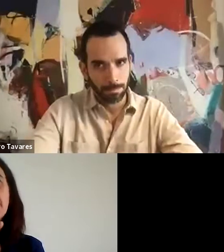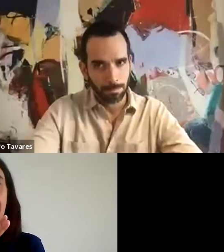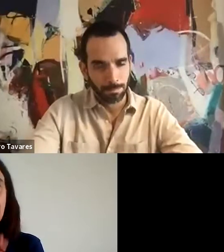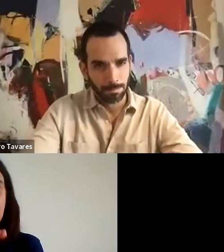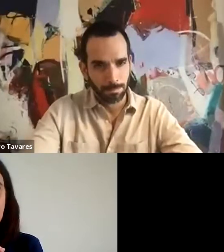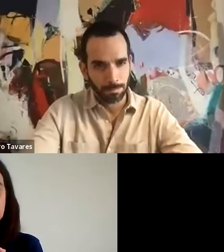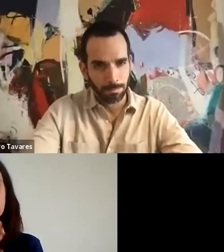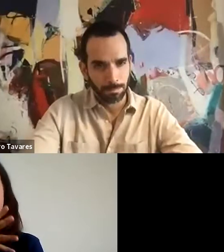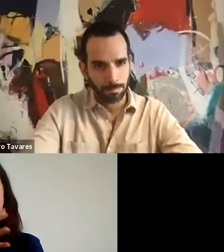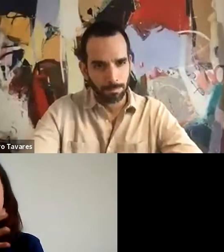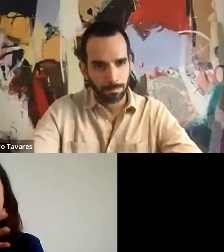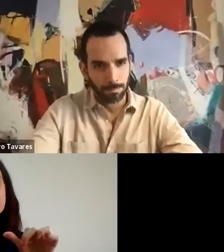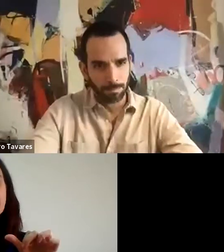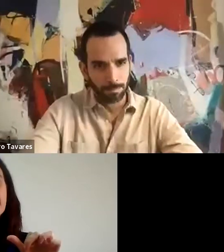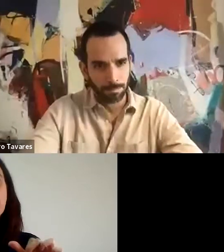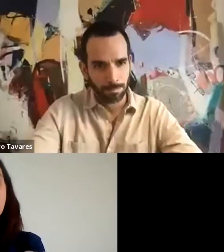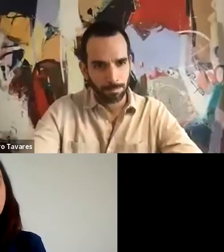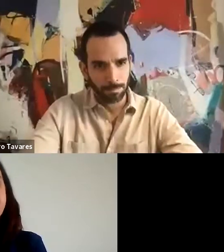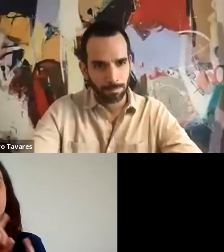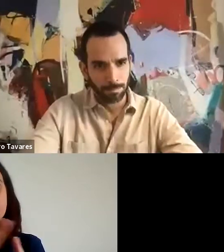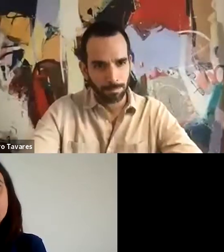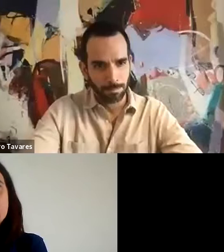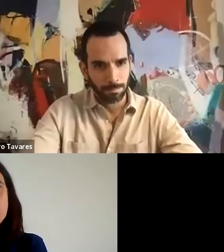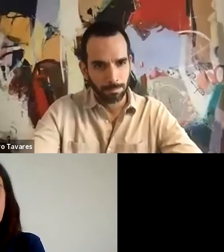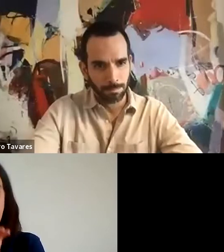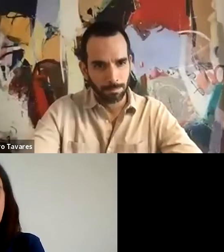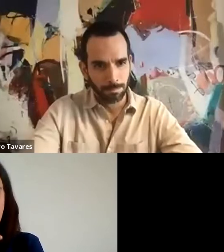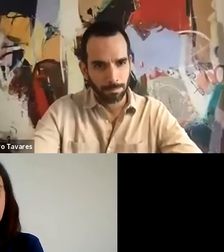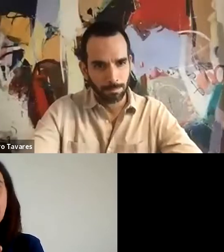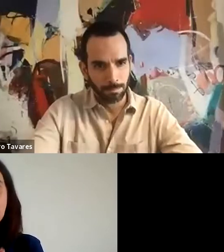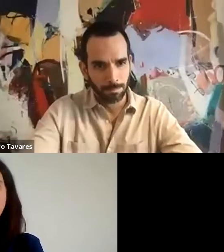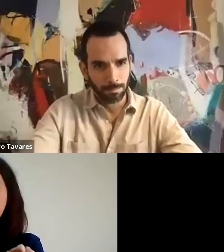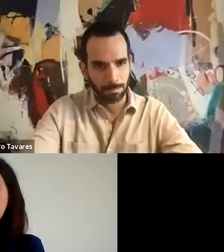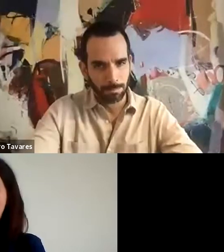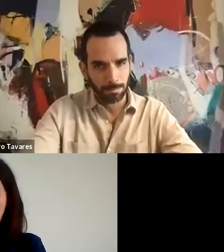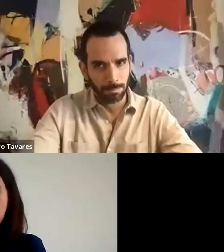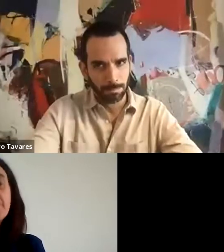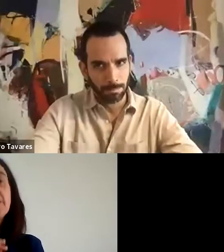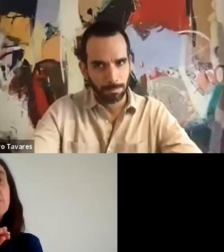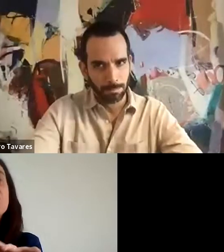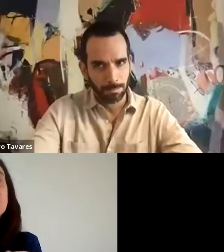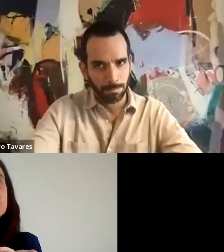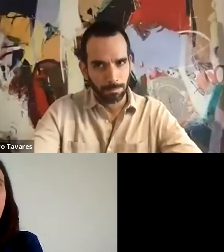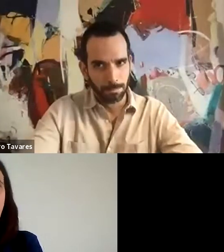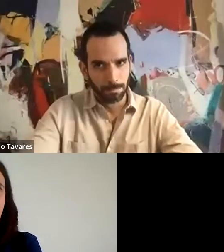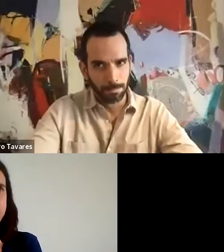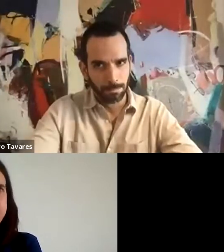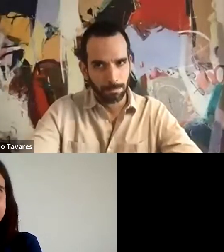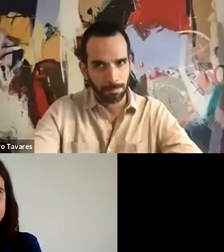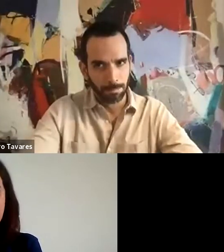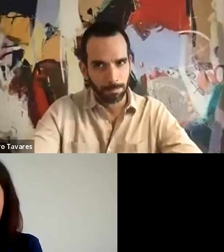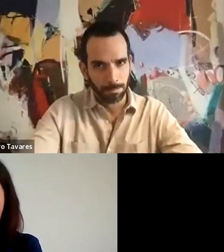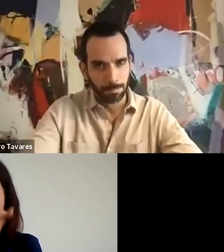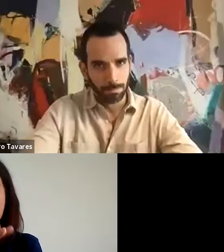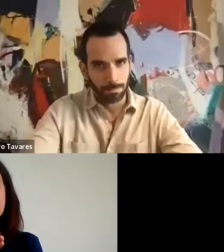num formato de vários conferencistas e um moderador. As inscrições são gratuitas e já podem